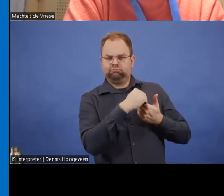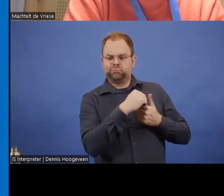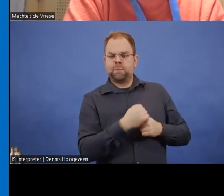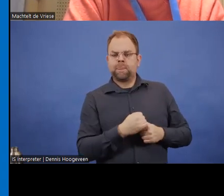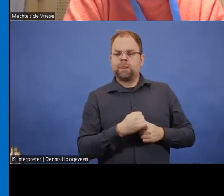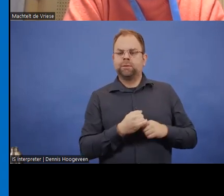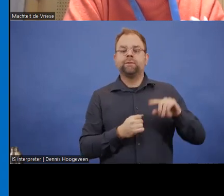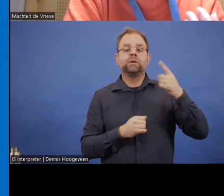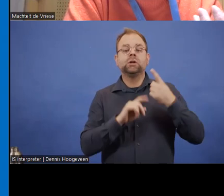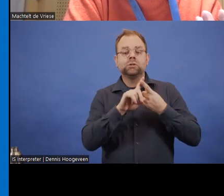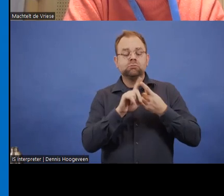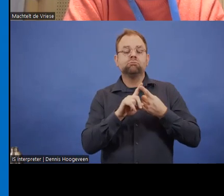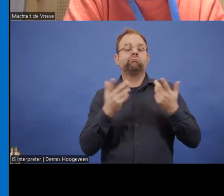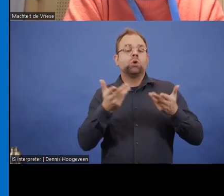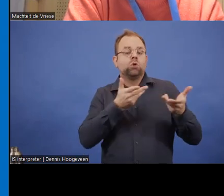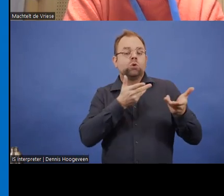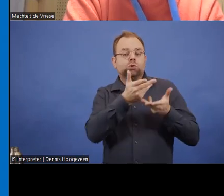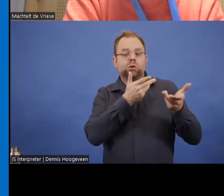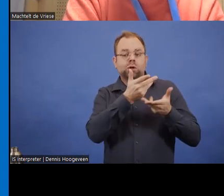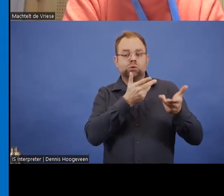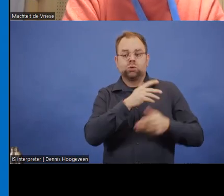a diferentes niveles